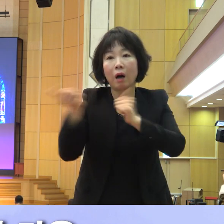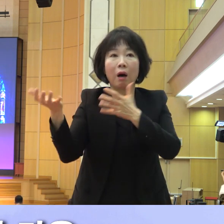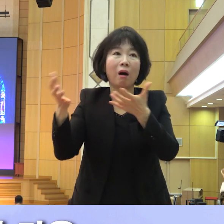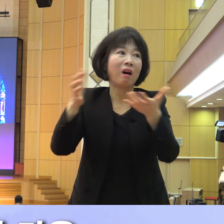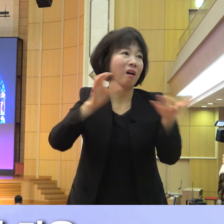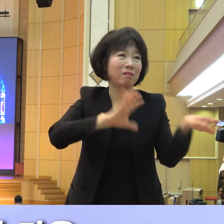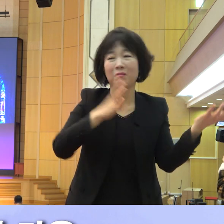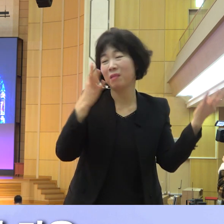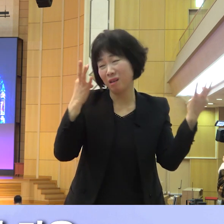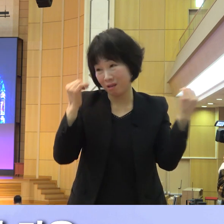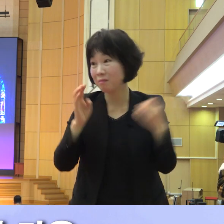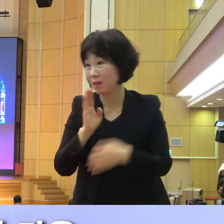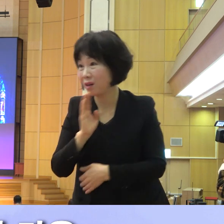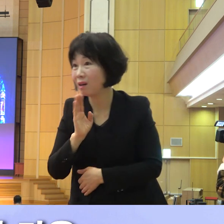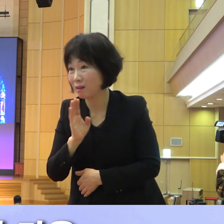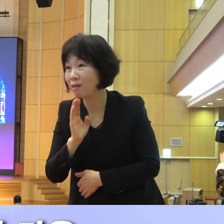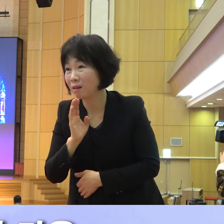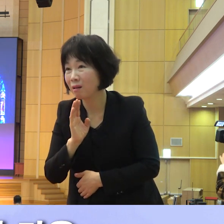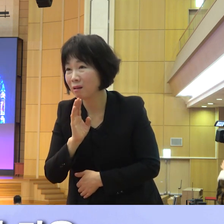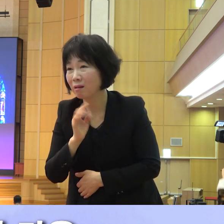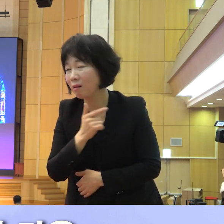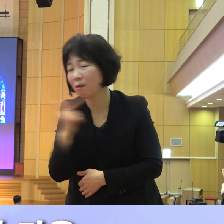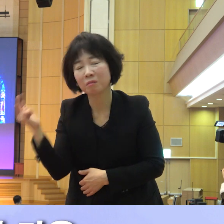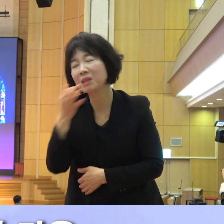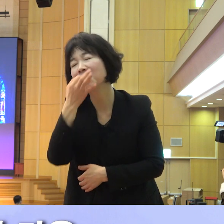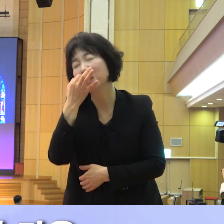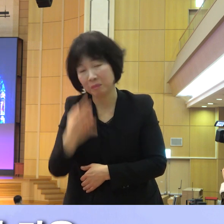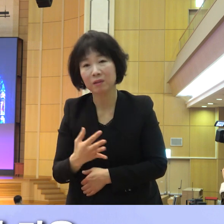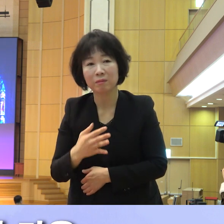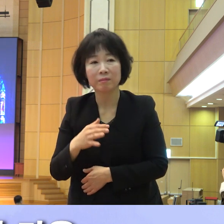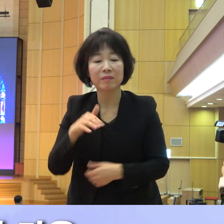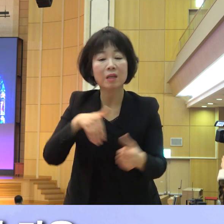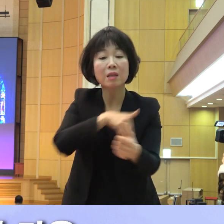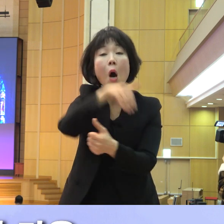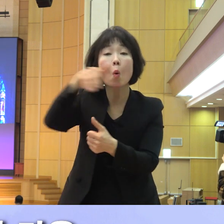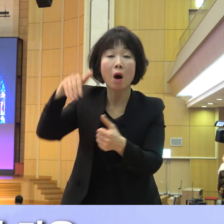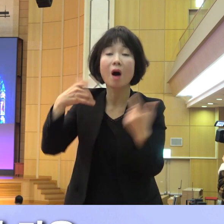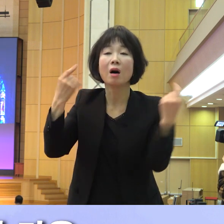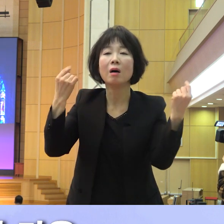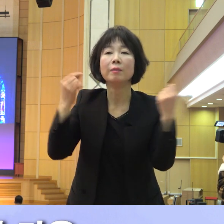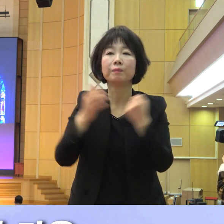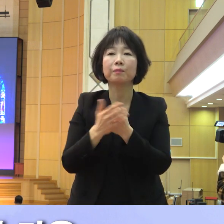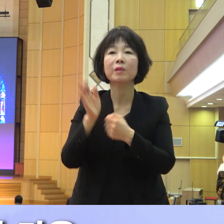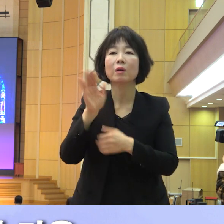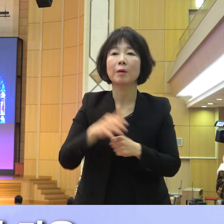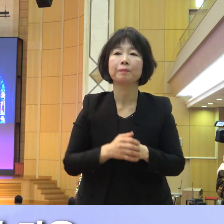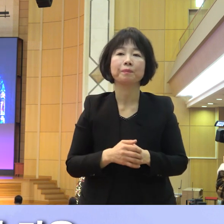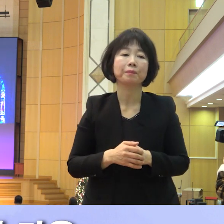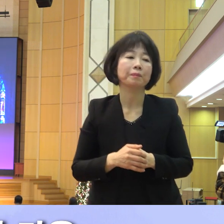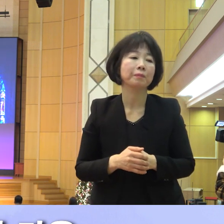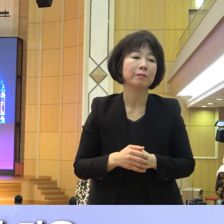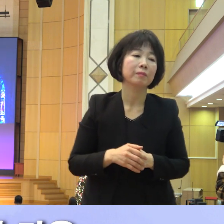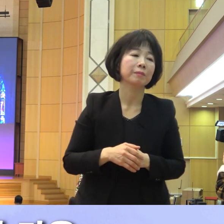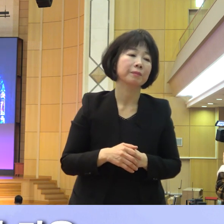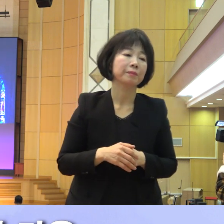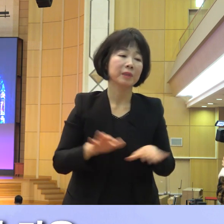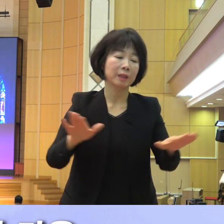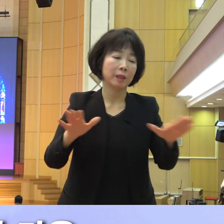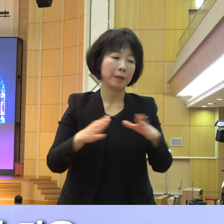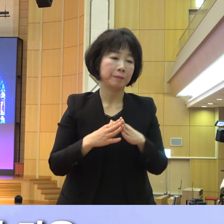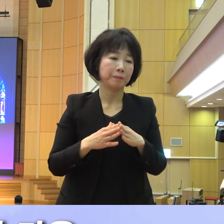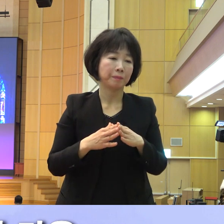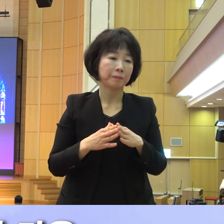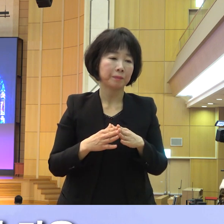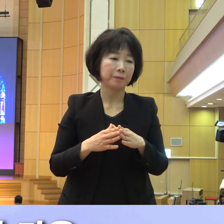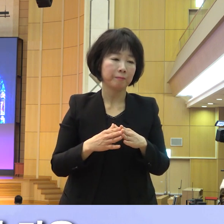또 고통을 당하고 얼마나 힘들었습니까? 그러한 시기를 몇 년 동안 보내고